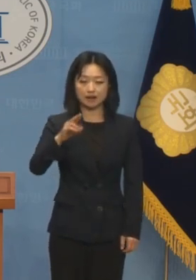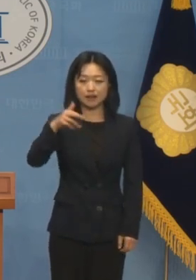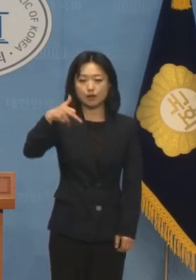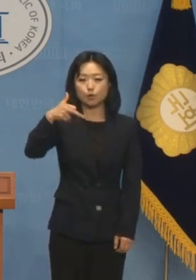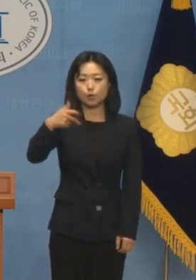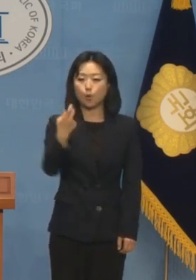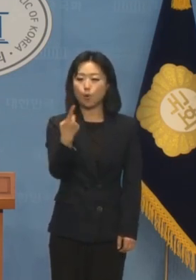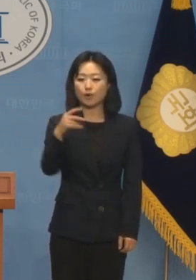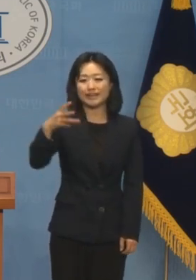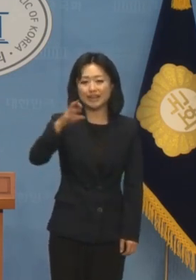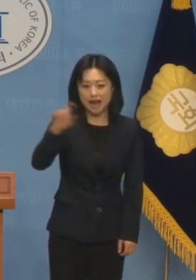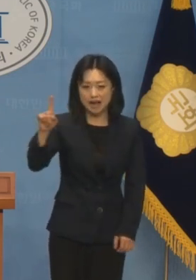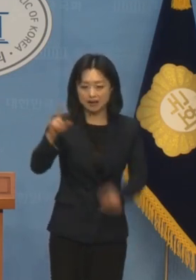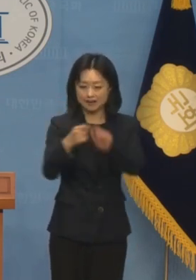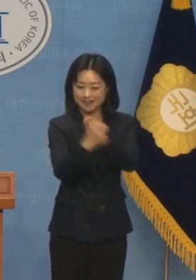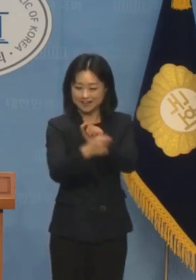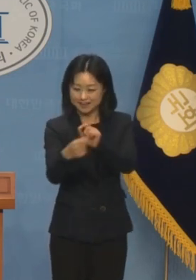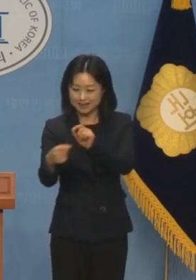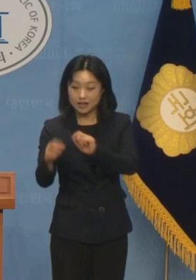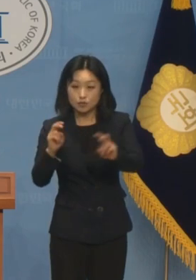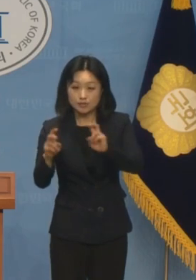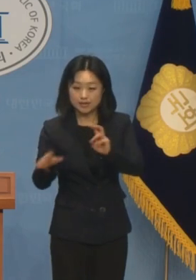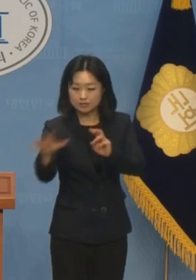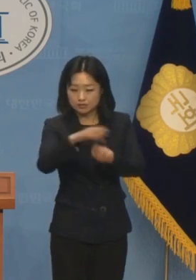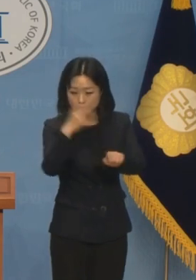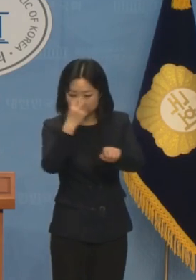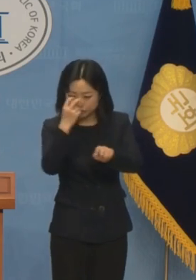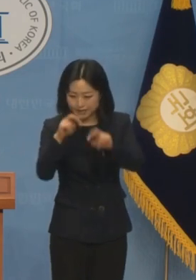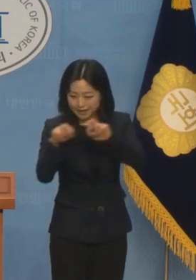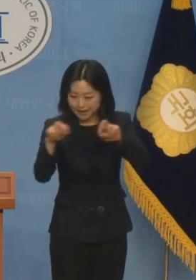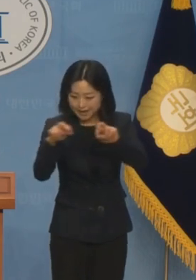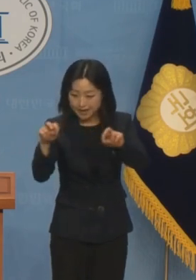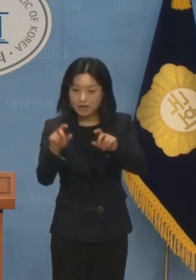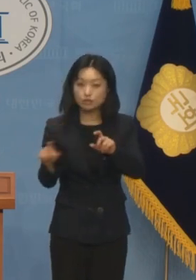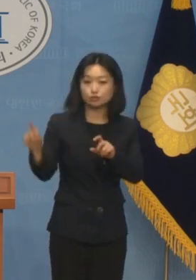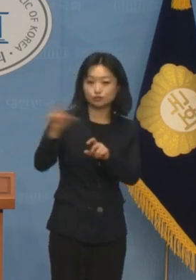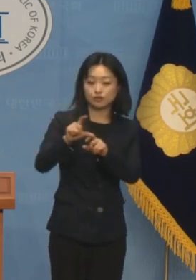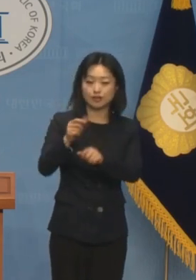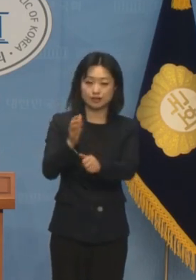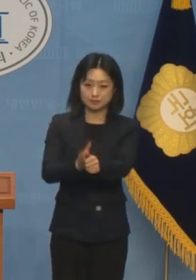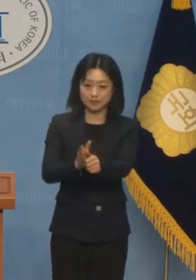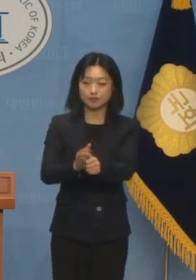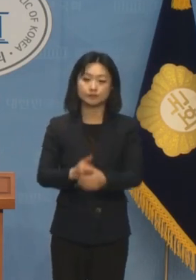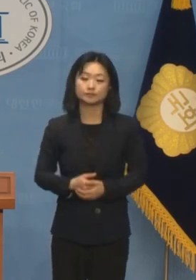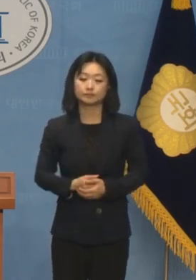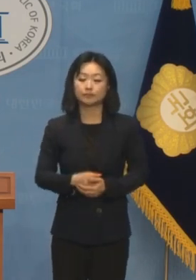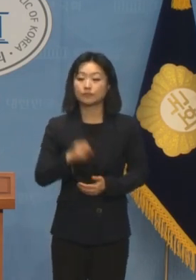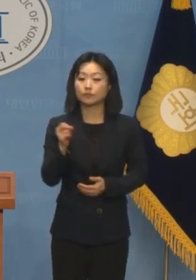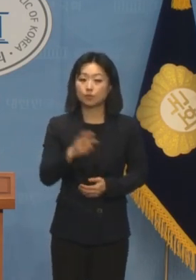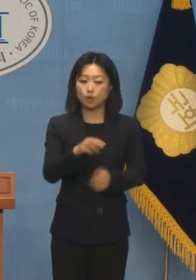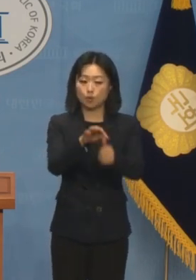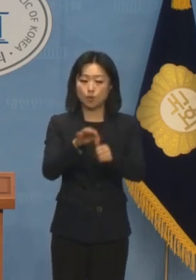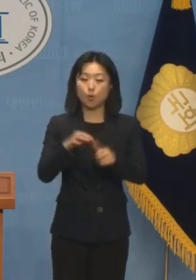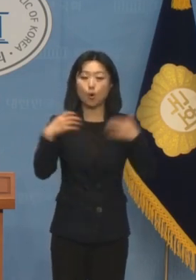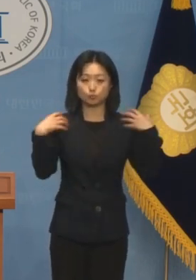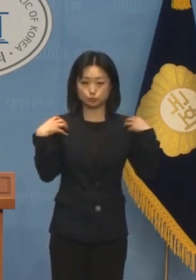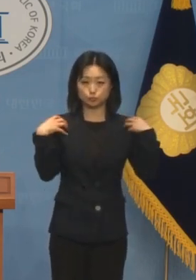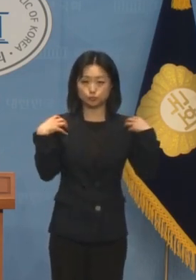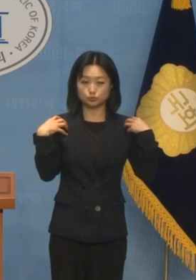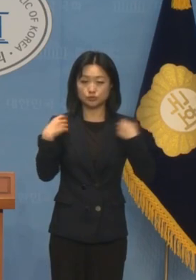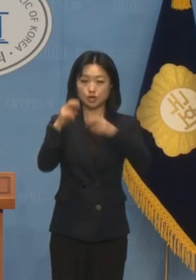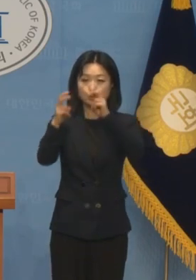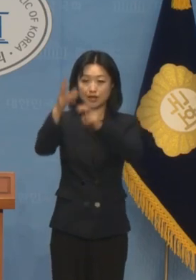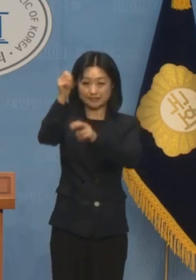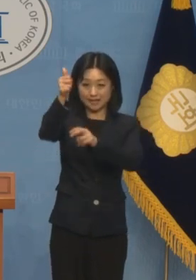다른 계열사에 대한 수사도 신속히 확대할 것을 촉구합니다. 아울러 고용노동부는